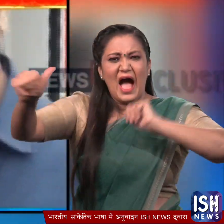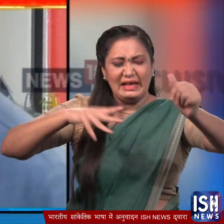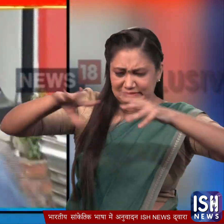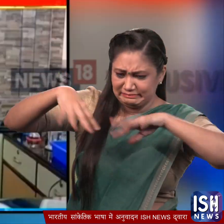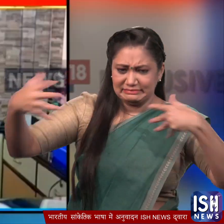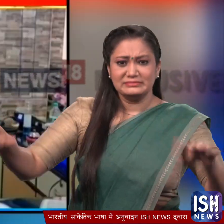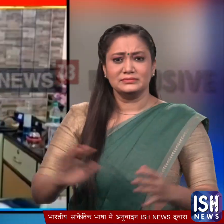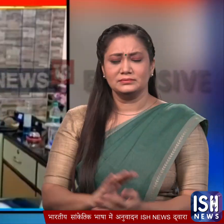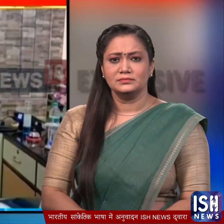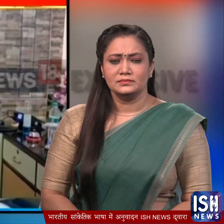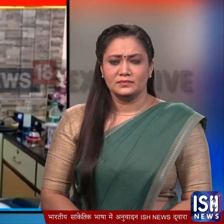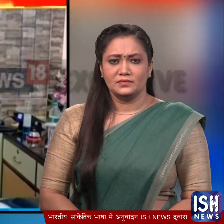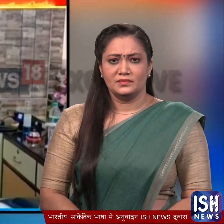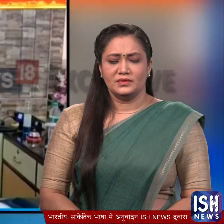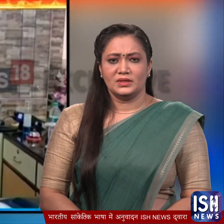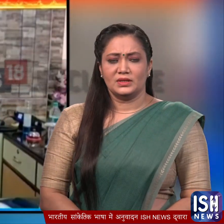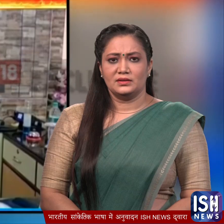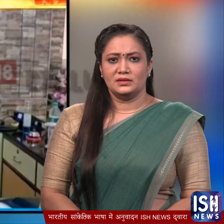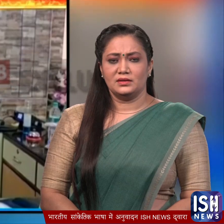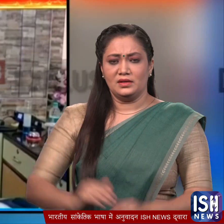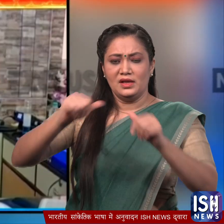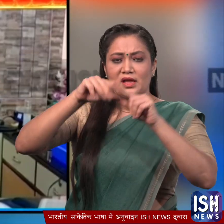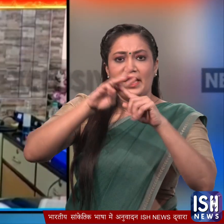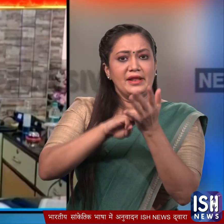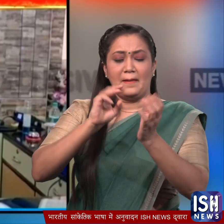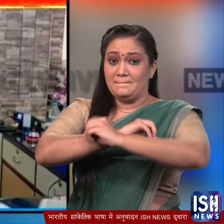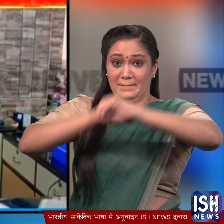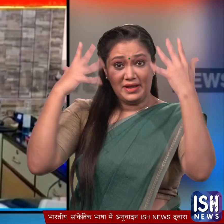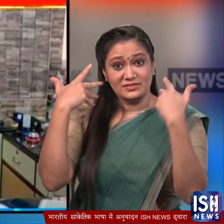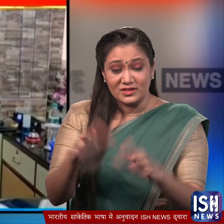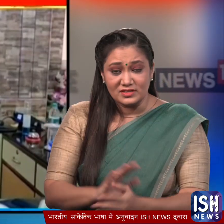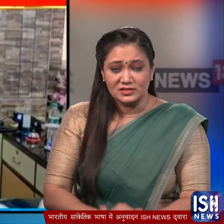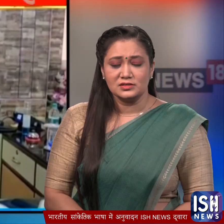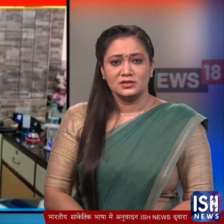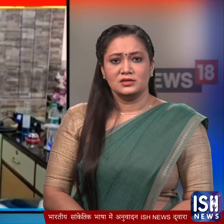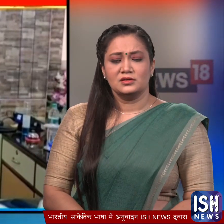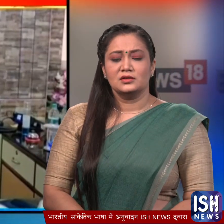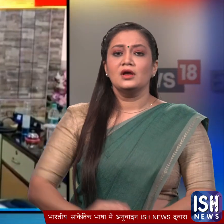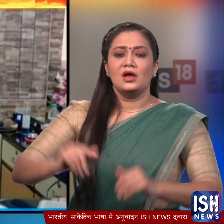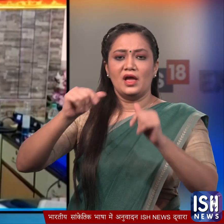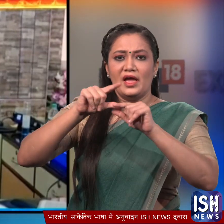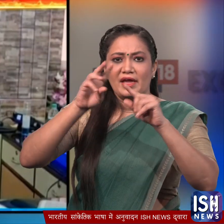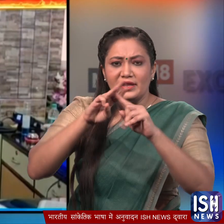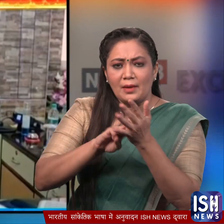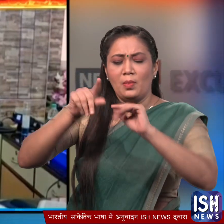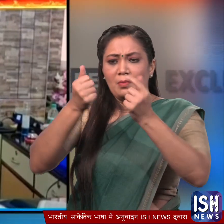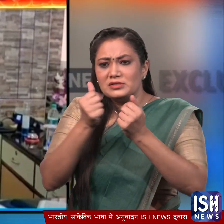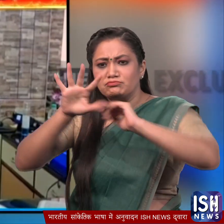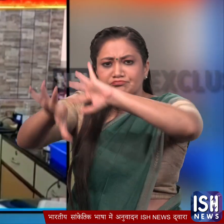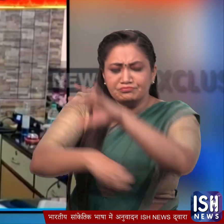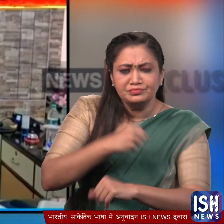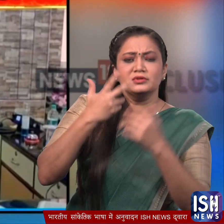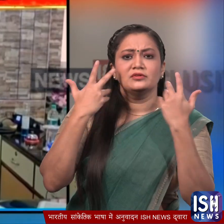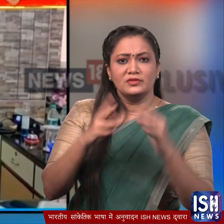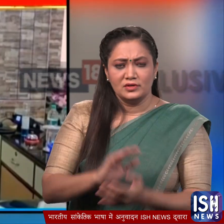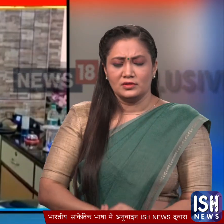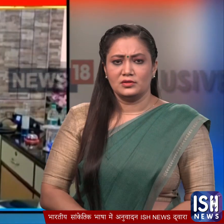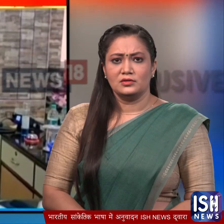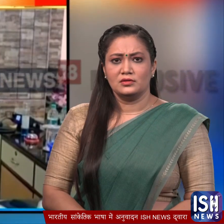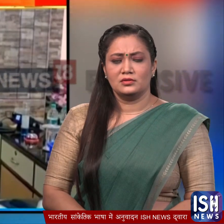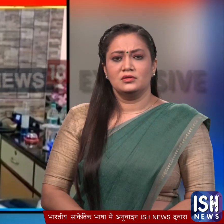के लिए भेजे गए, ताकि इस बात का पता चल सके कि एटीएम में धमाका करने के लिए किस तरह के विस्फोटक का इस्तेमाल किया गया था।